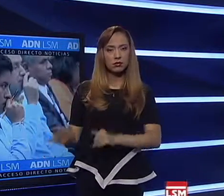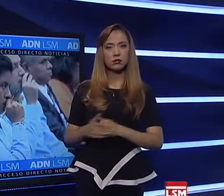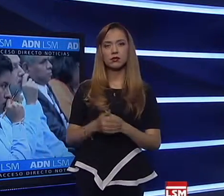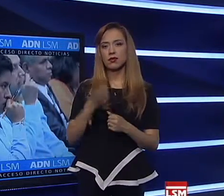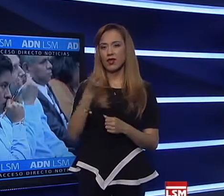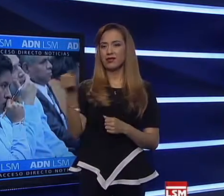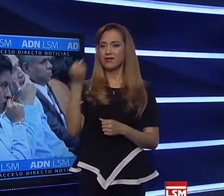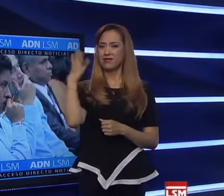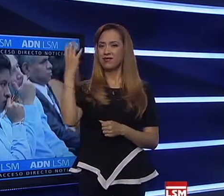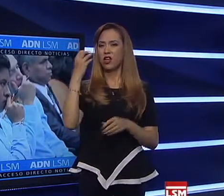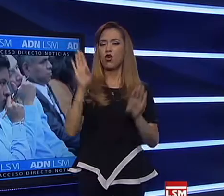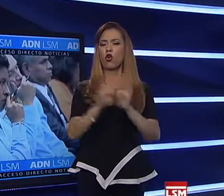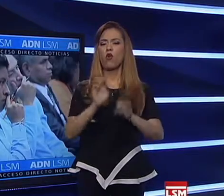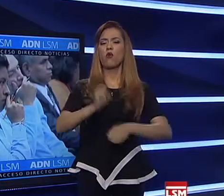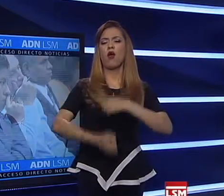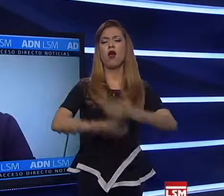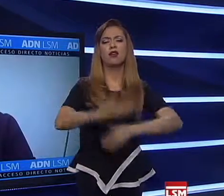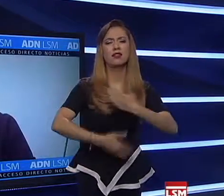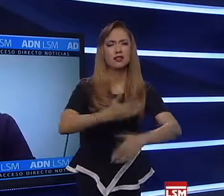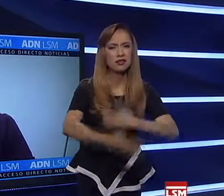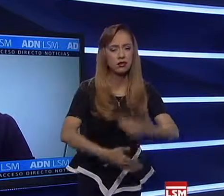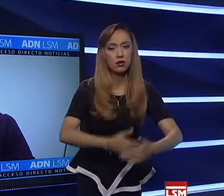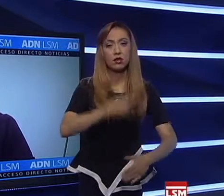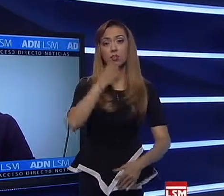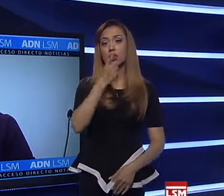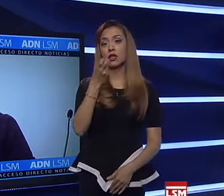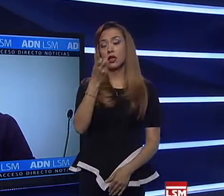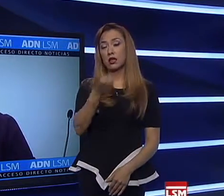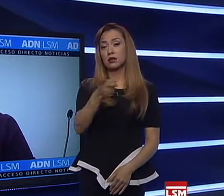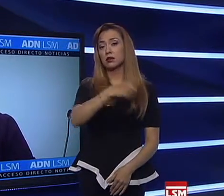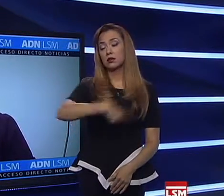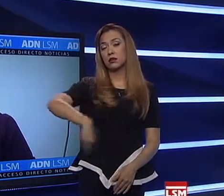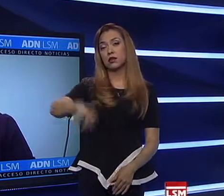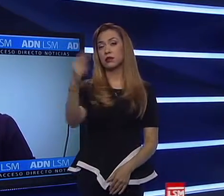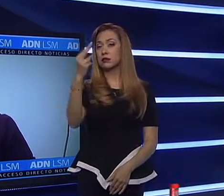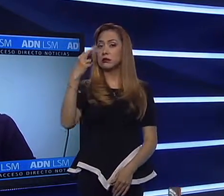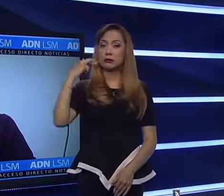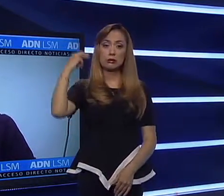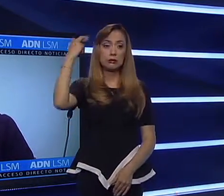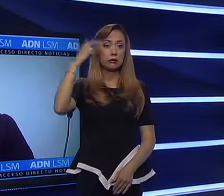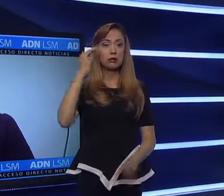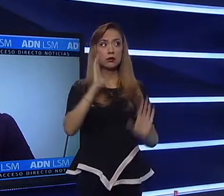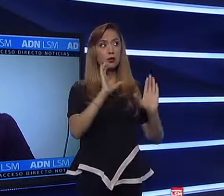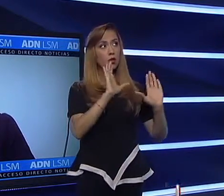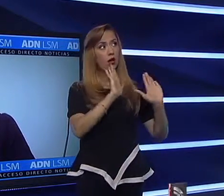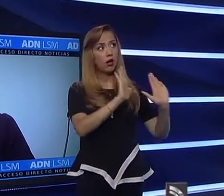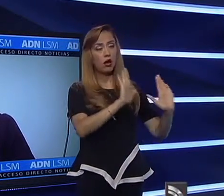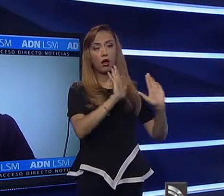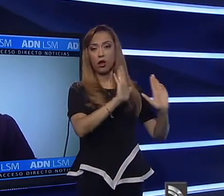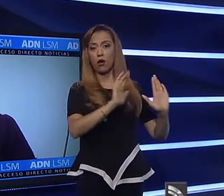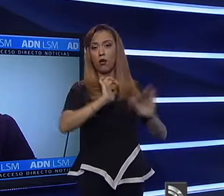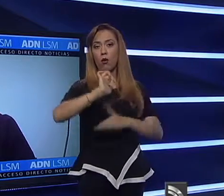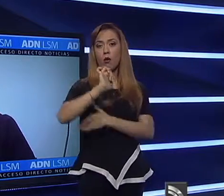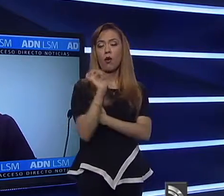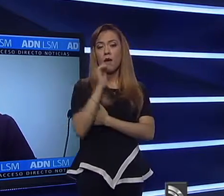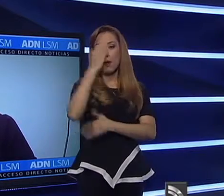los Archivos puntualizaron que el acceso a la información es clave. Materiales que guardan las memorias de una comunidad